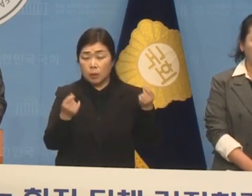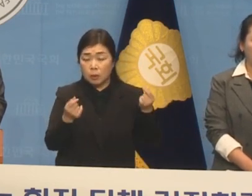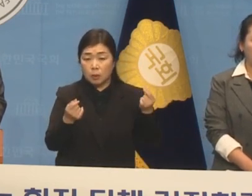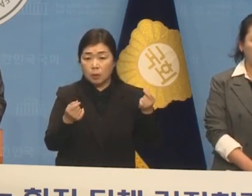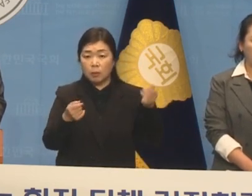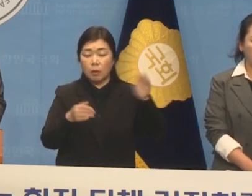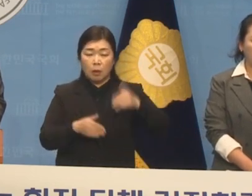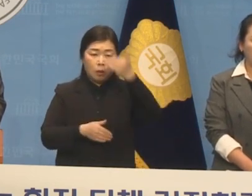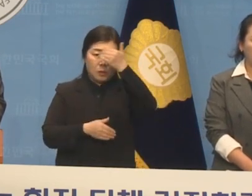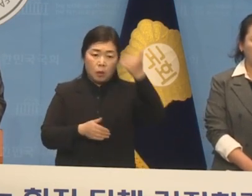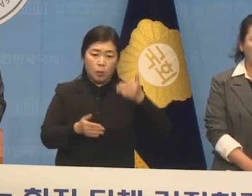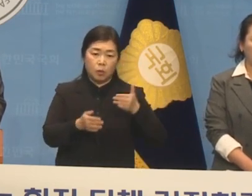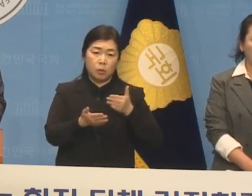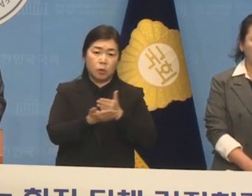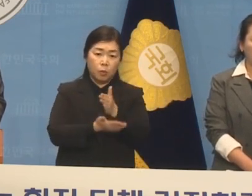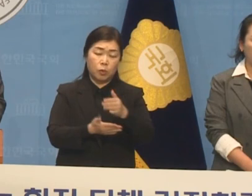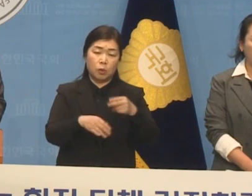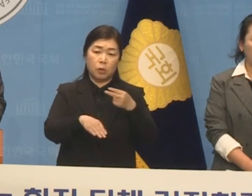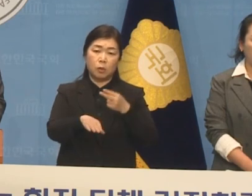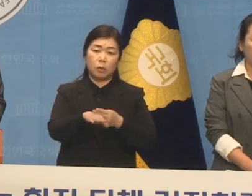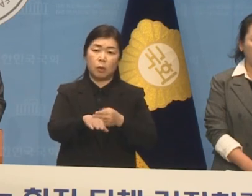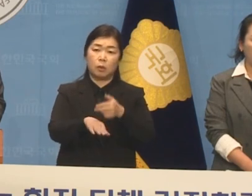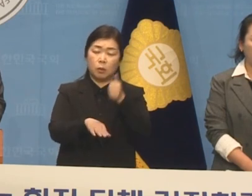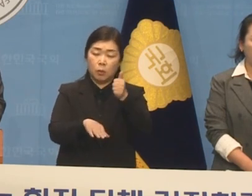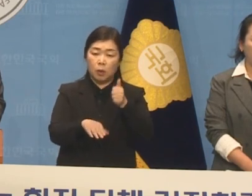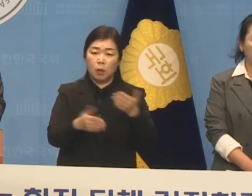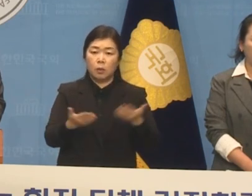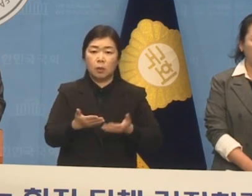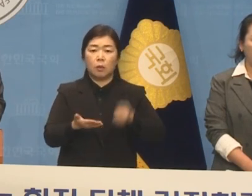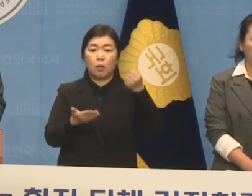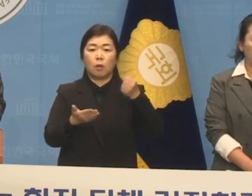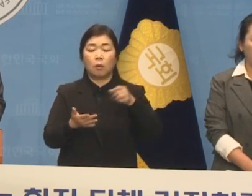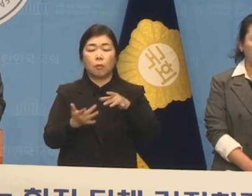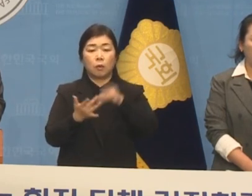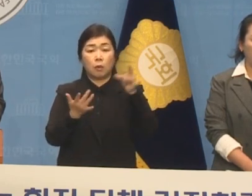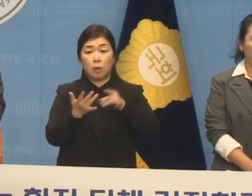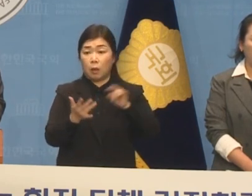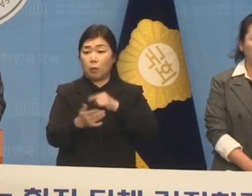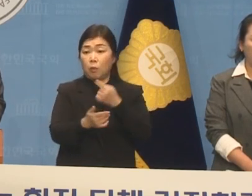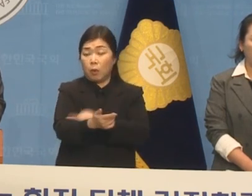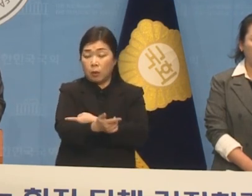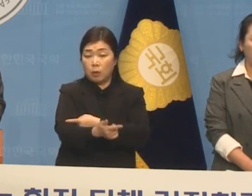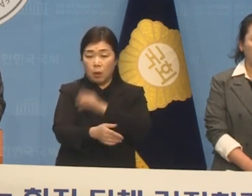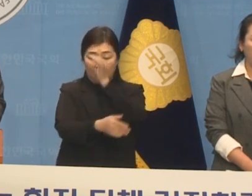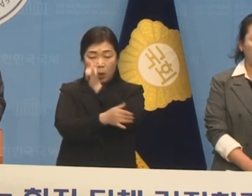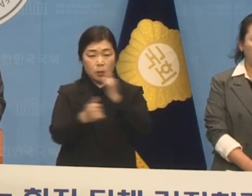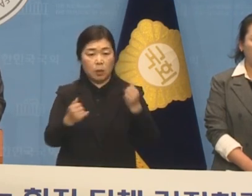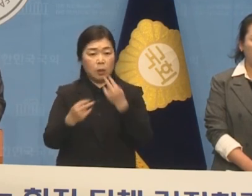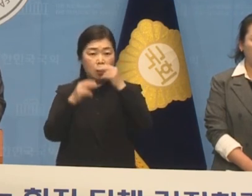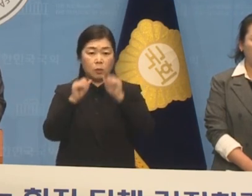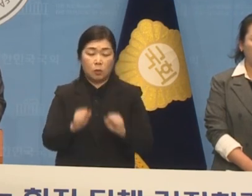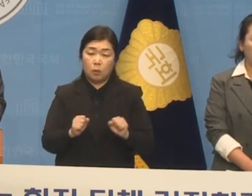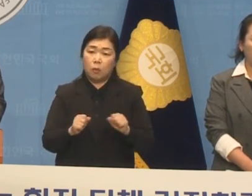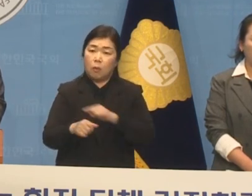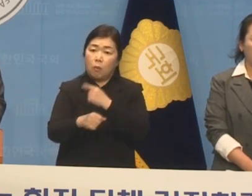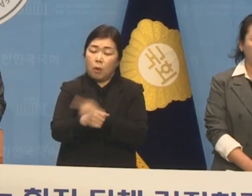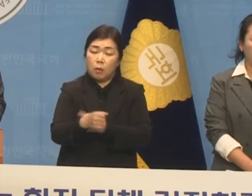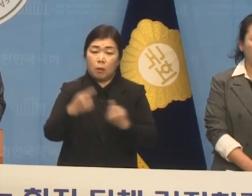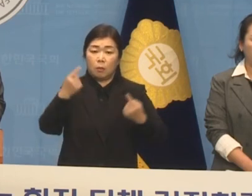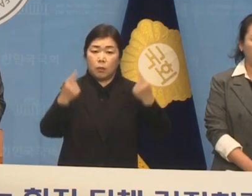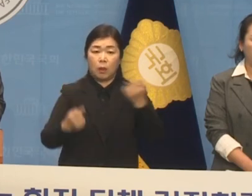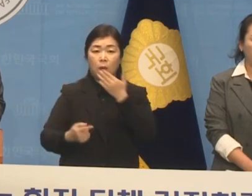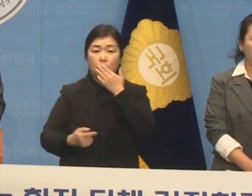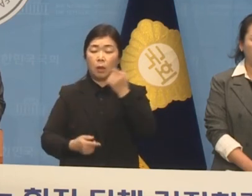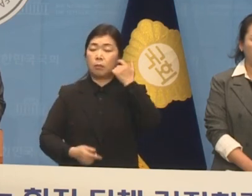어찌 젊은 전공의들에게 직업 선택권을 환자의 생존권과 같은 선상으로 비유를 하실 수가